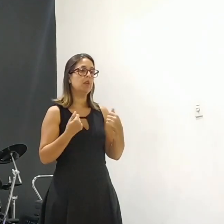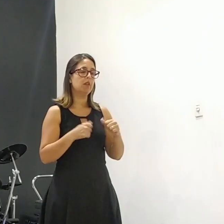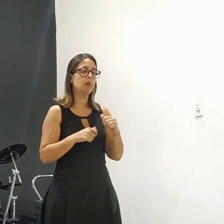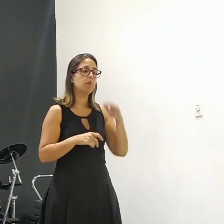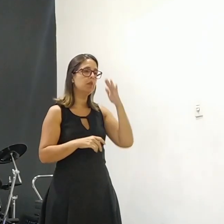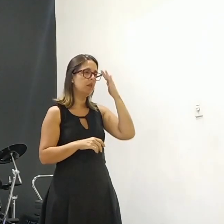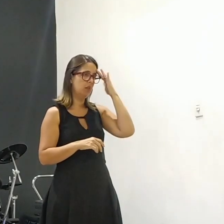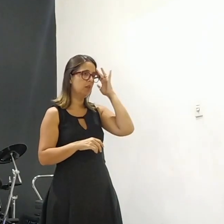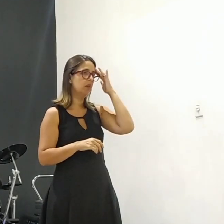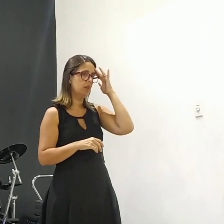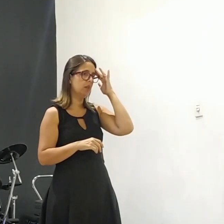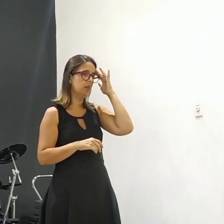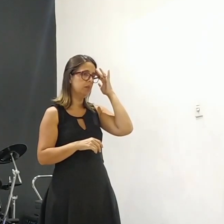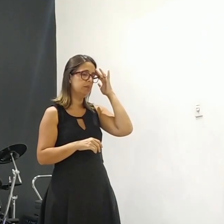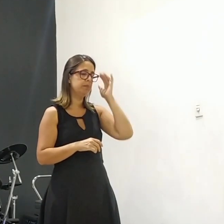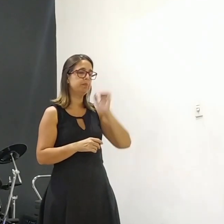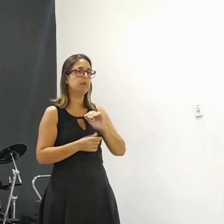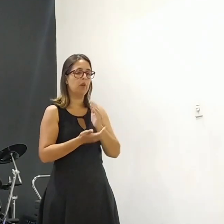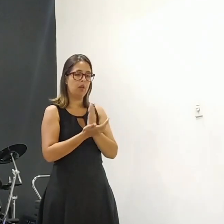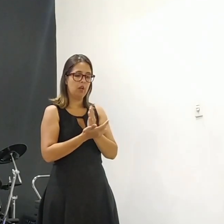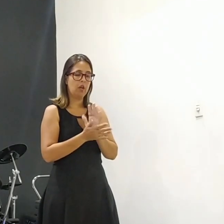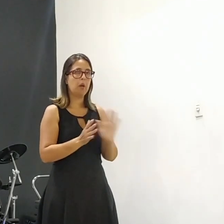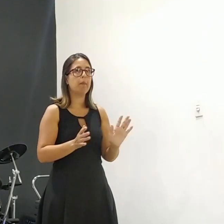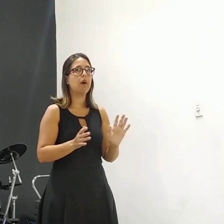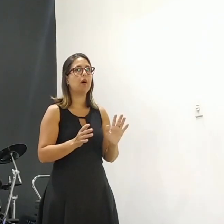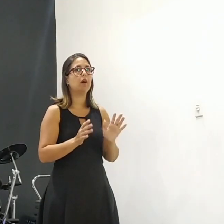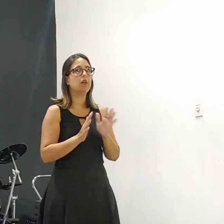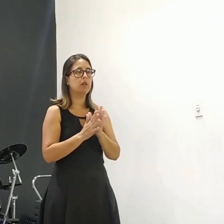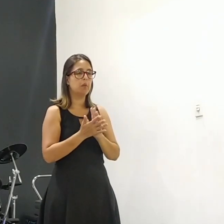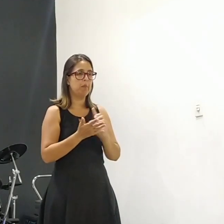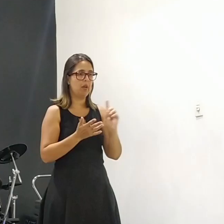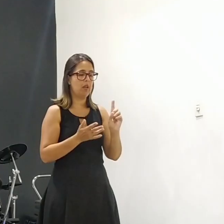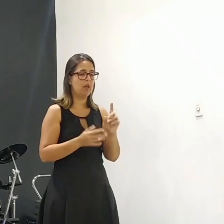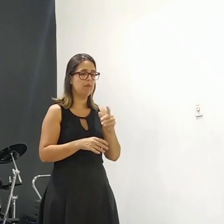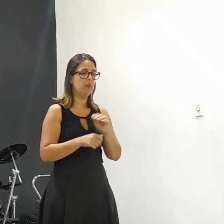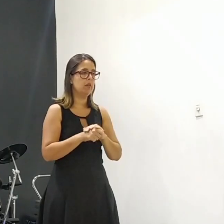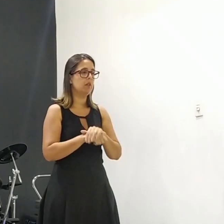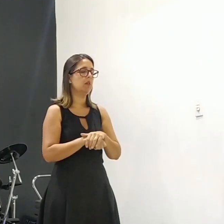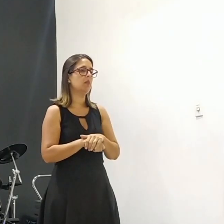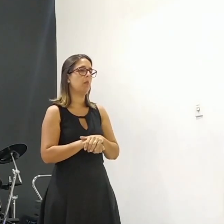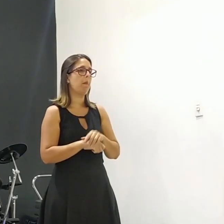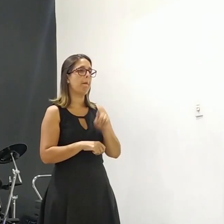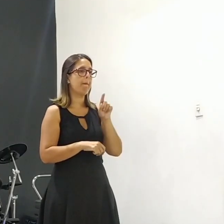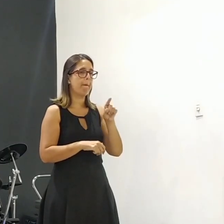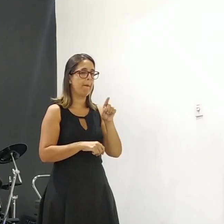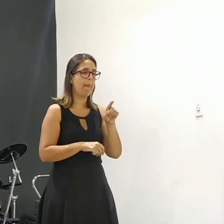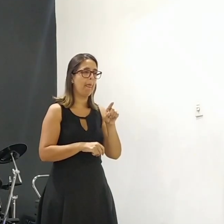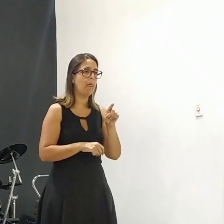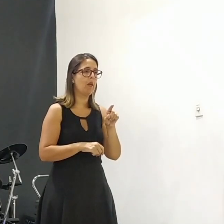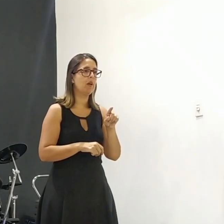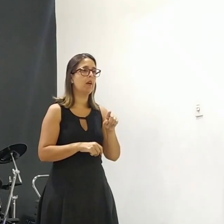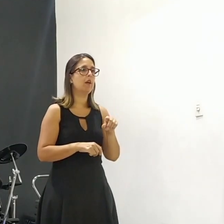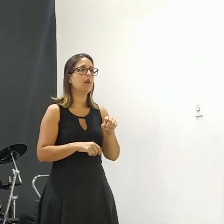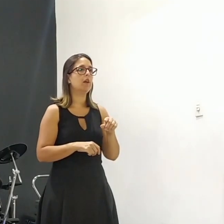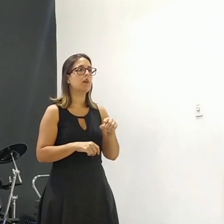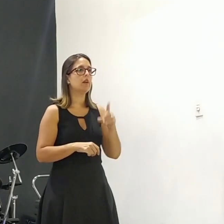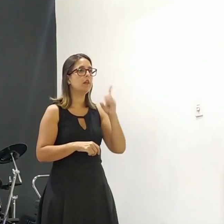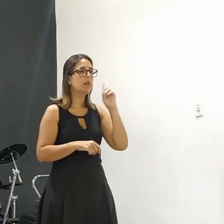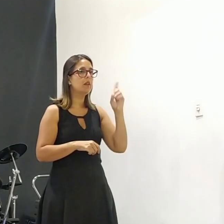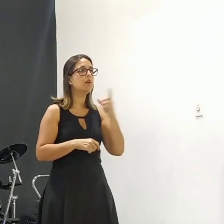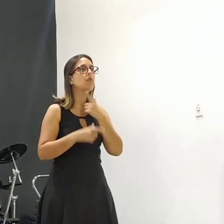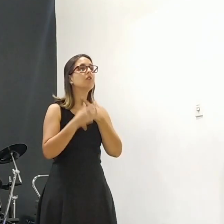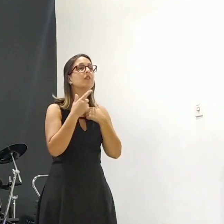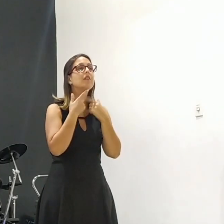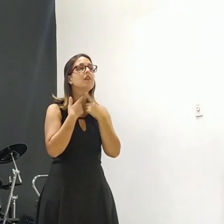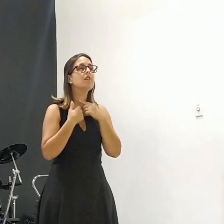vida. Mas eu quero encerrar essa mensagem dizendo para você nessa noite: é você que Deus quer usar para